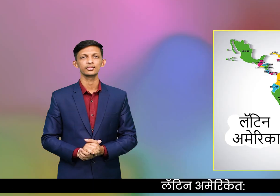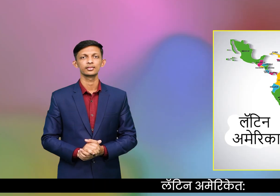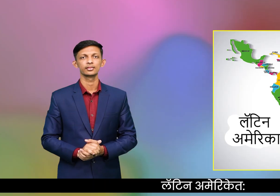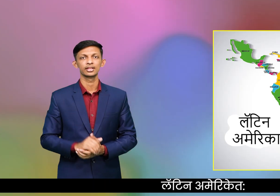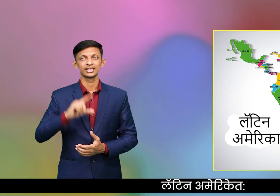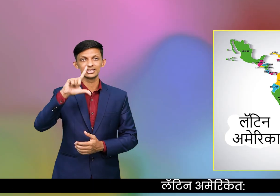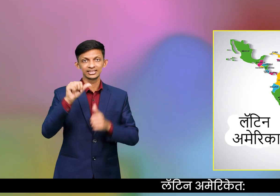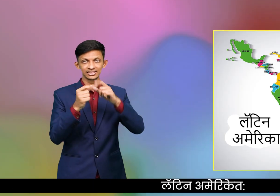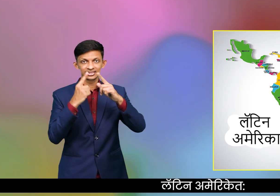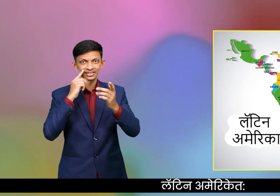लॅटिन अमेरिकेत